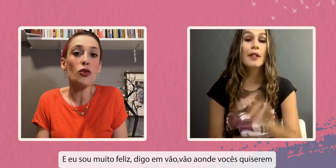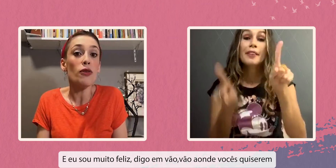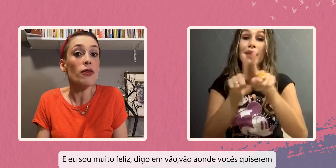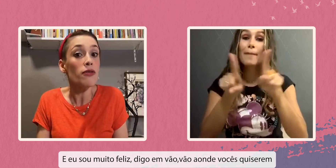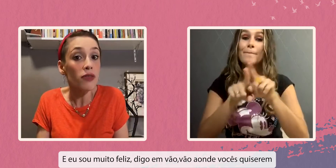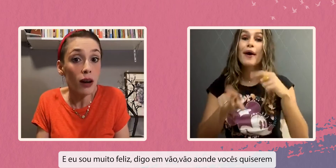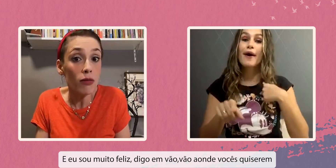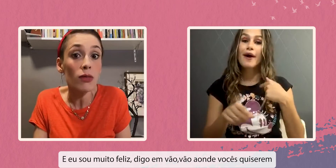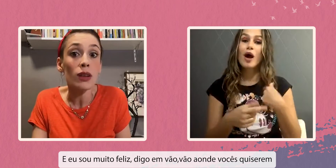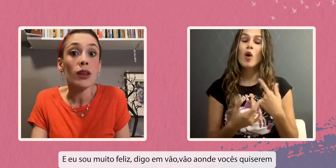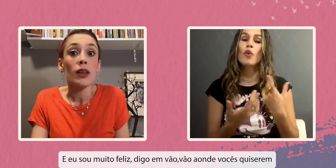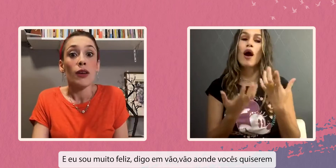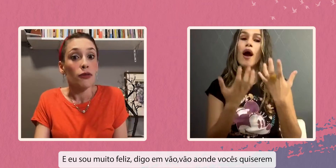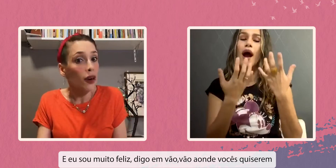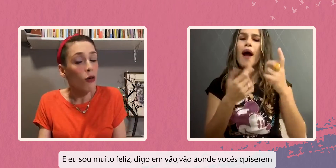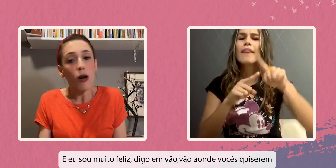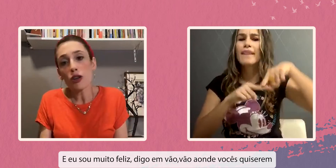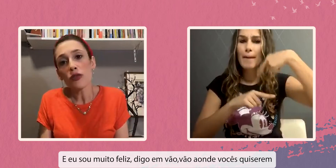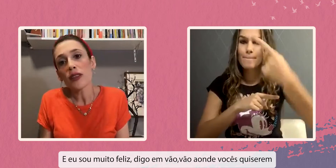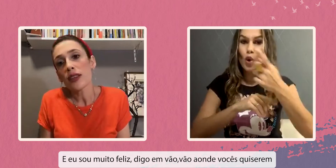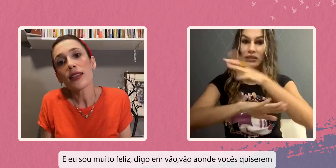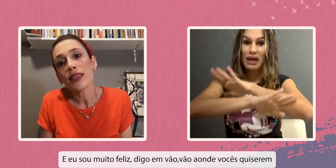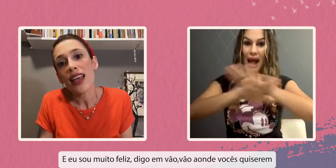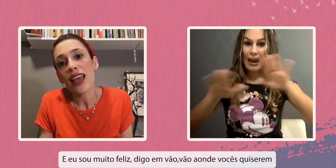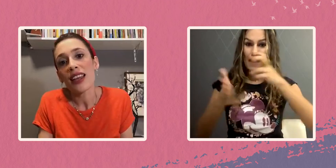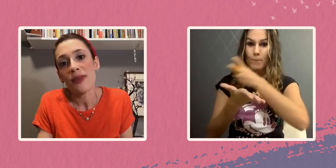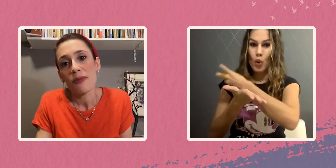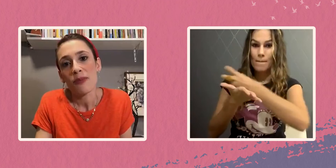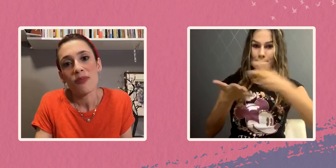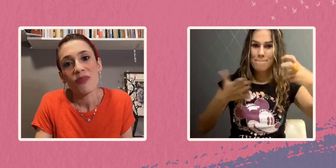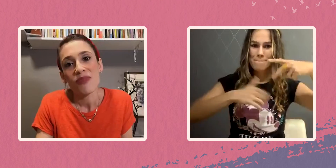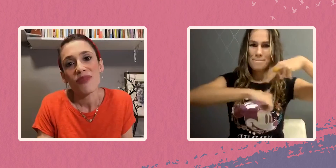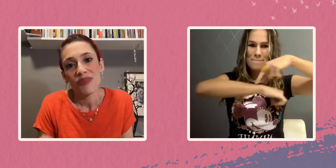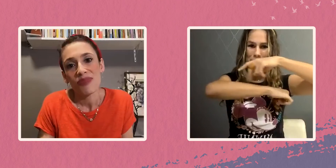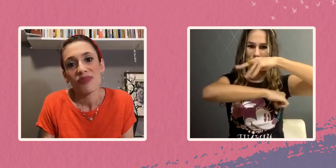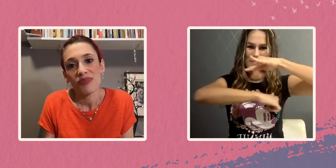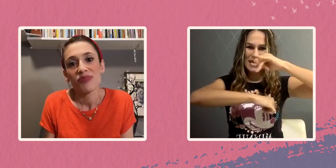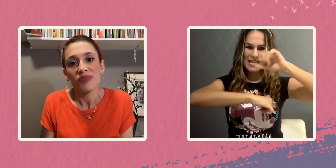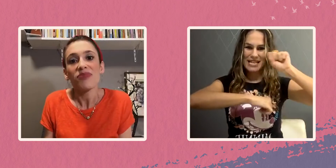feliz e digo, vão aonde vocês quiserem.